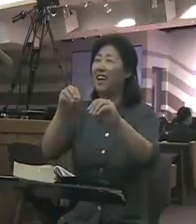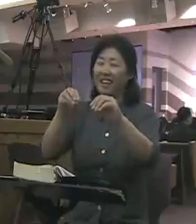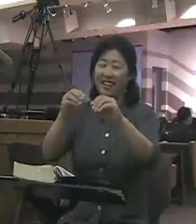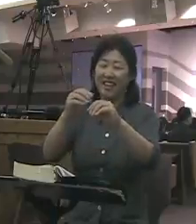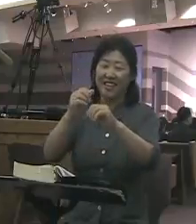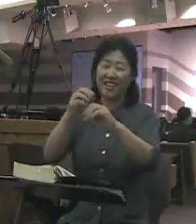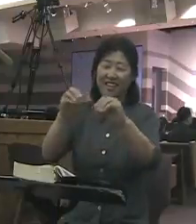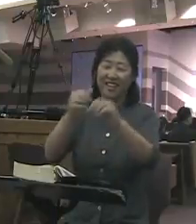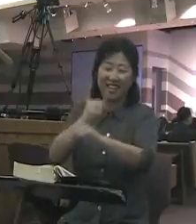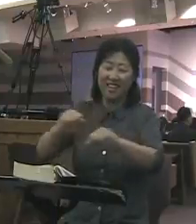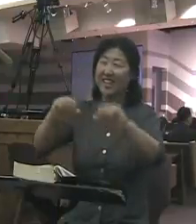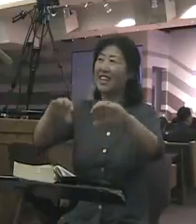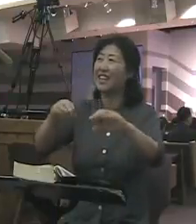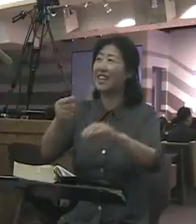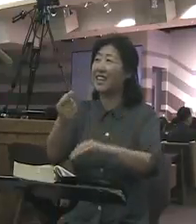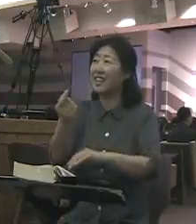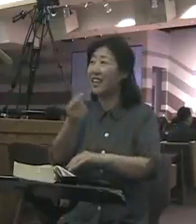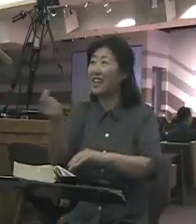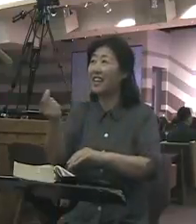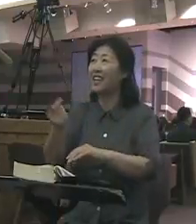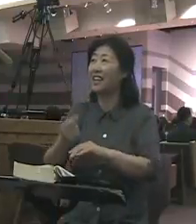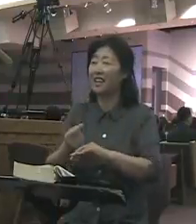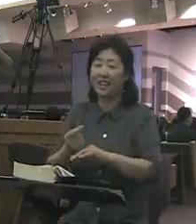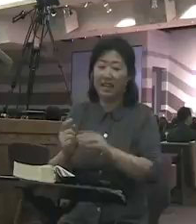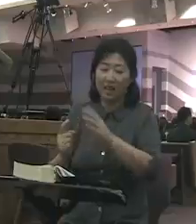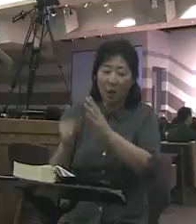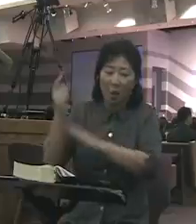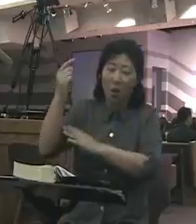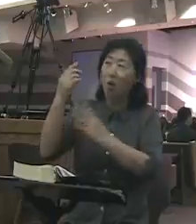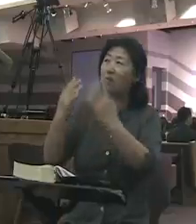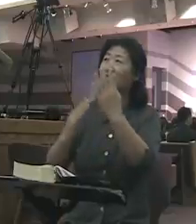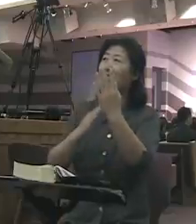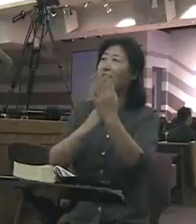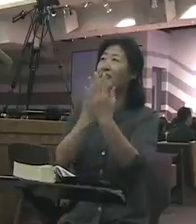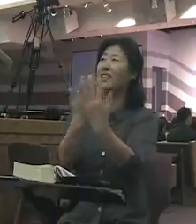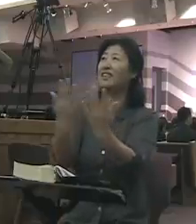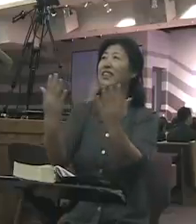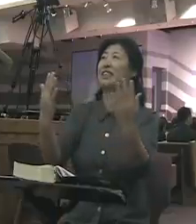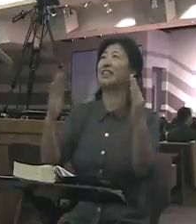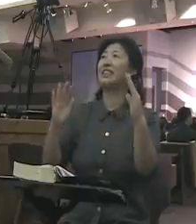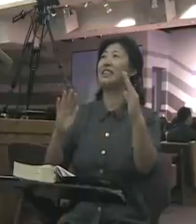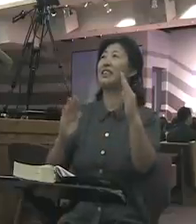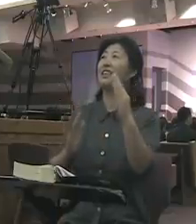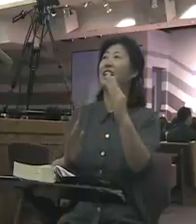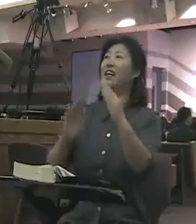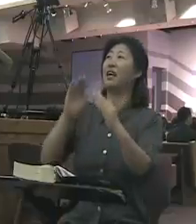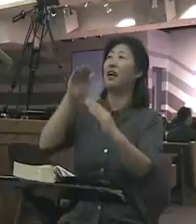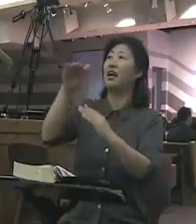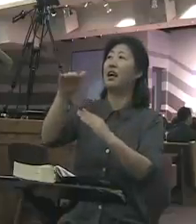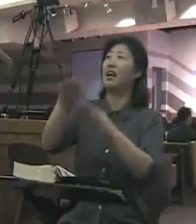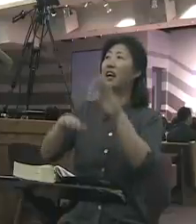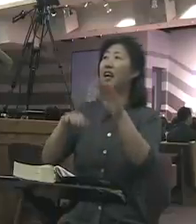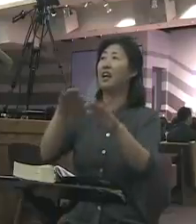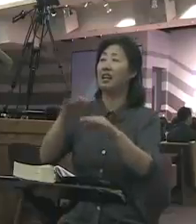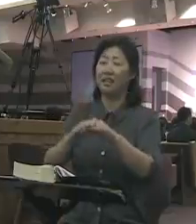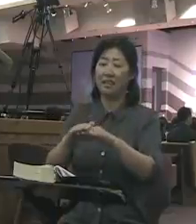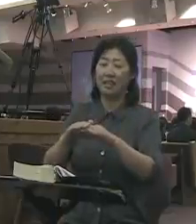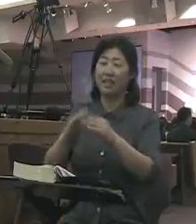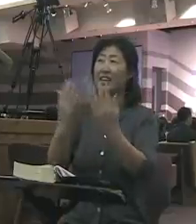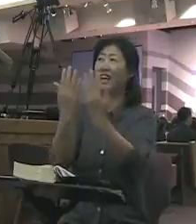그리고 제가 어렸을 때 막 높은 담이다 하고 제 담대하게 올라가서 걸어 다녔는데 그 담을 보니까 지금은 제 키보다도